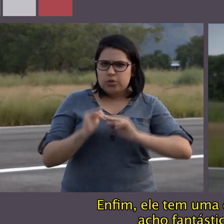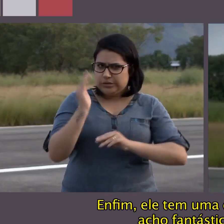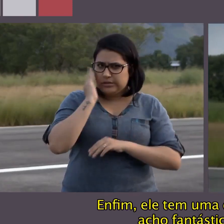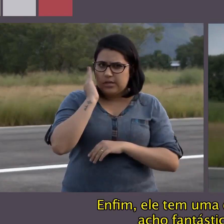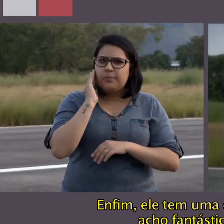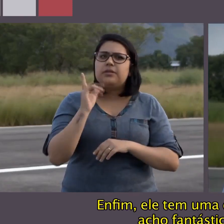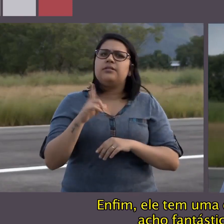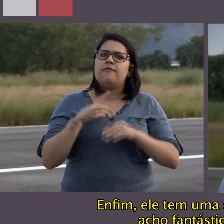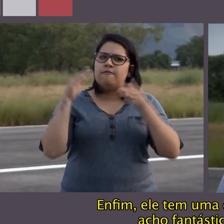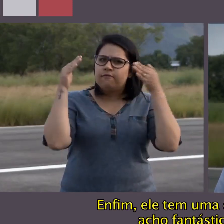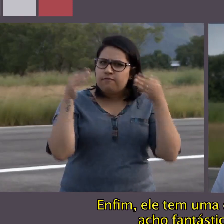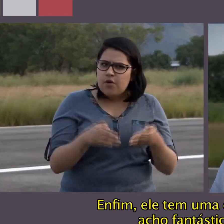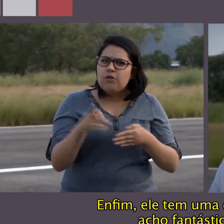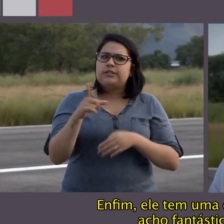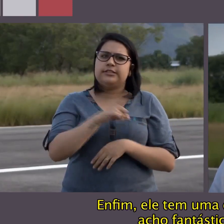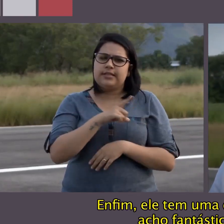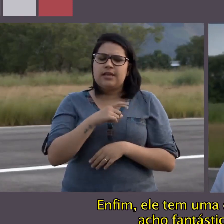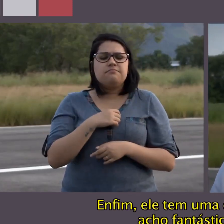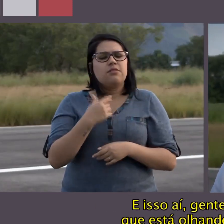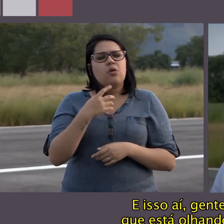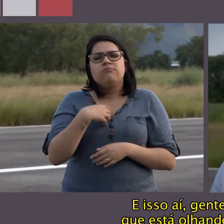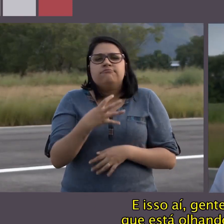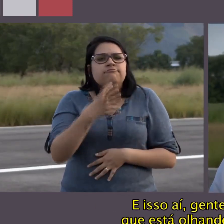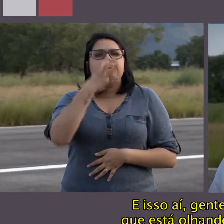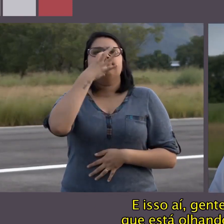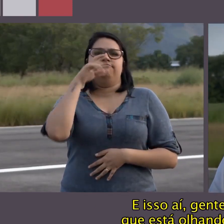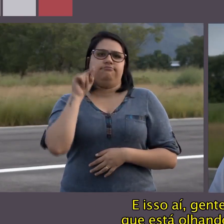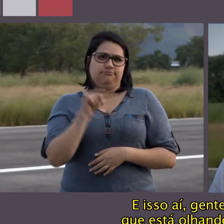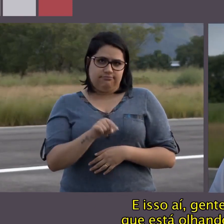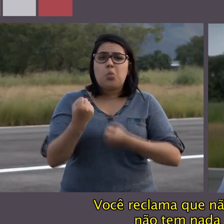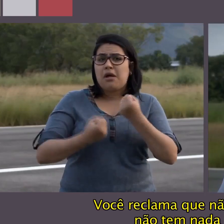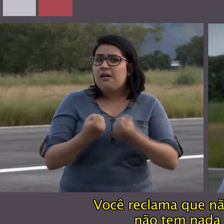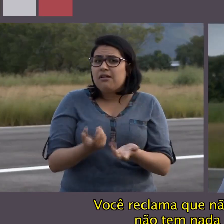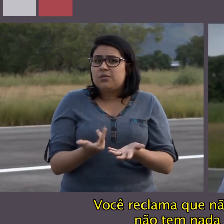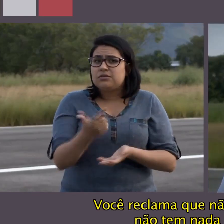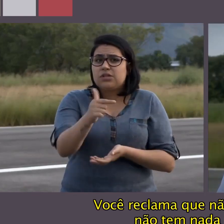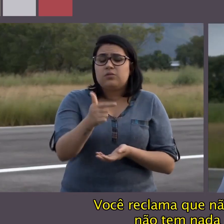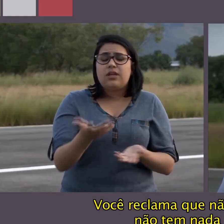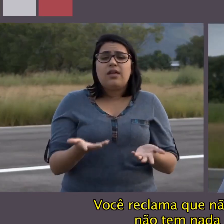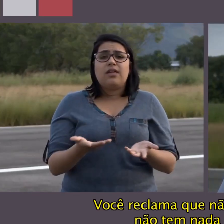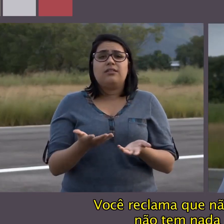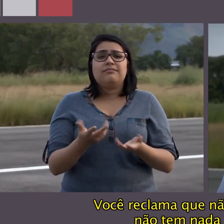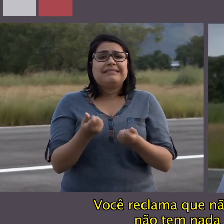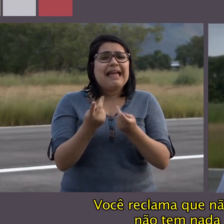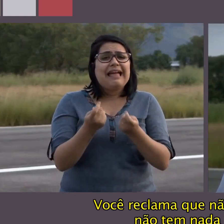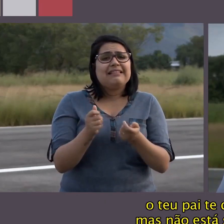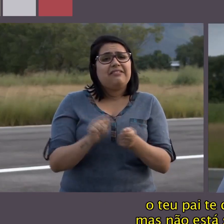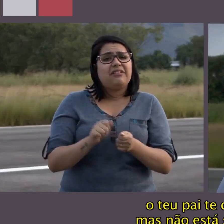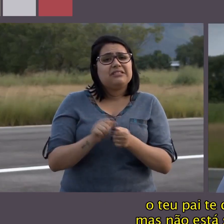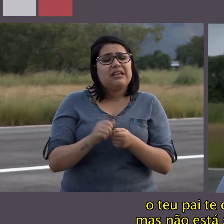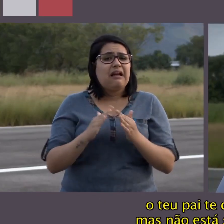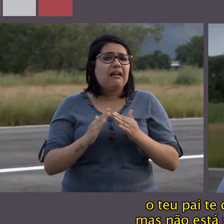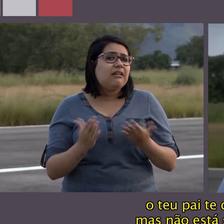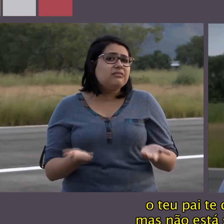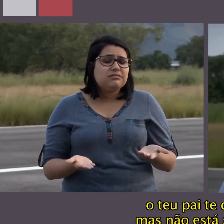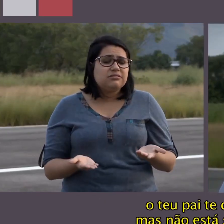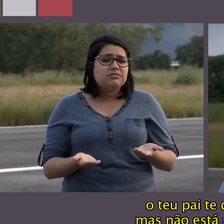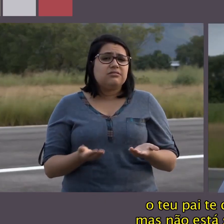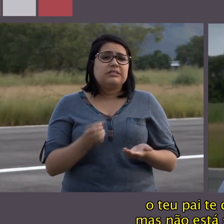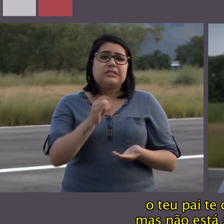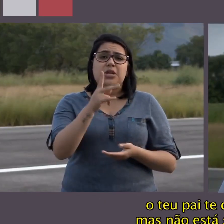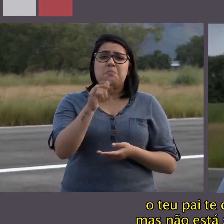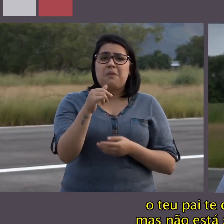Olá, meu nome é Clarissa e este é o meu sinal. Esse é o Panorama Visual, um programa de informação e entretenimento da TV Ines.